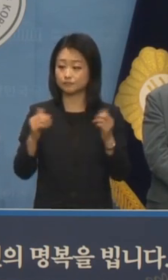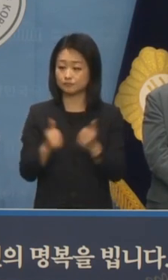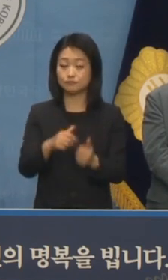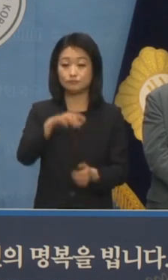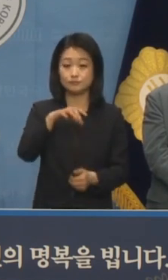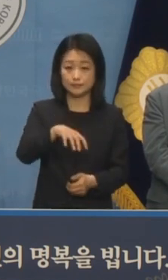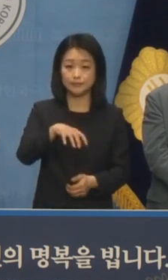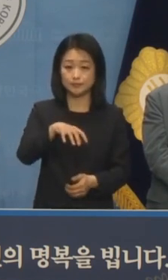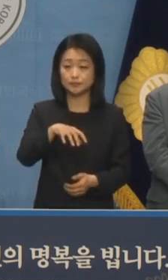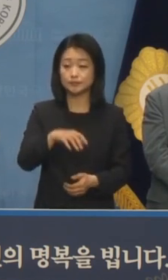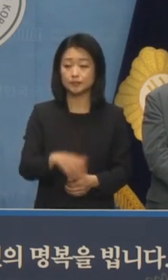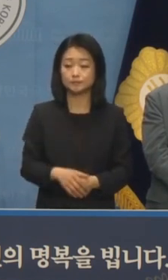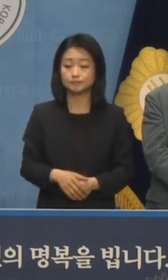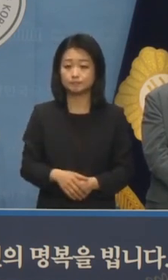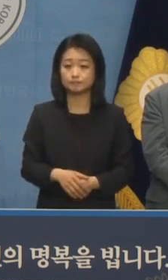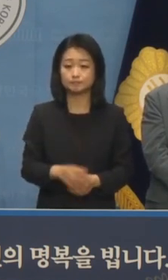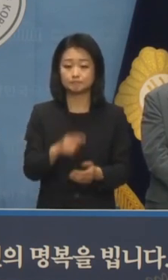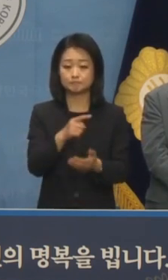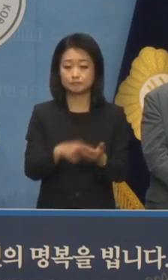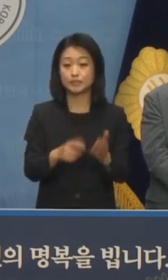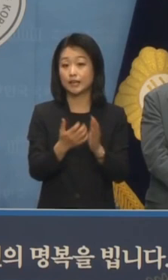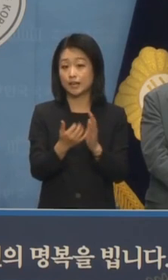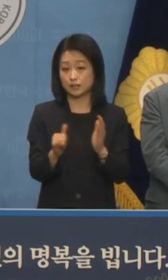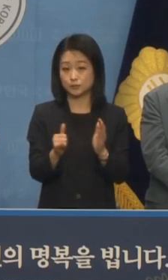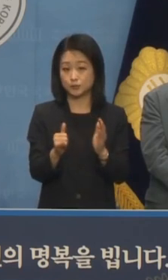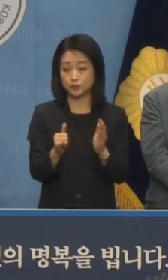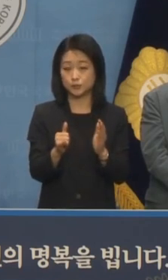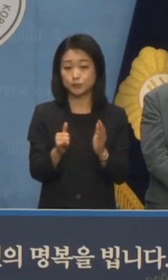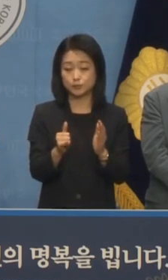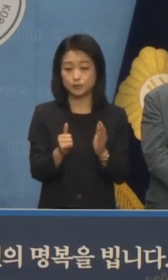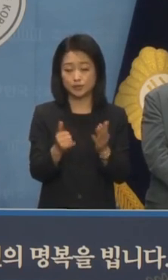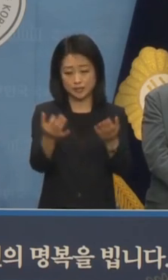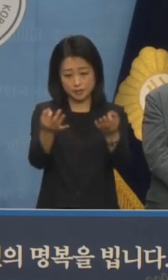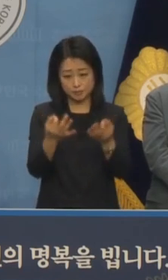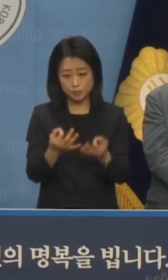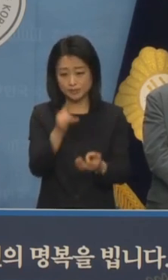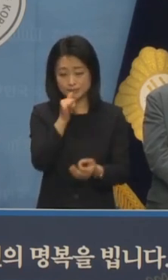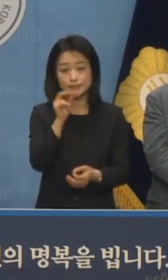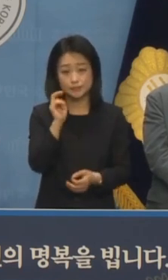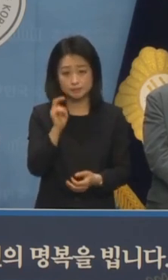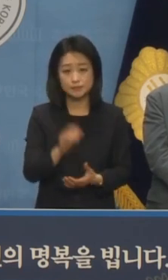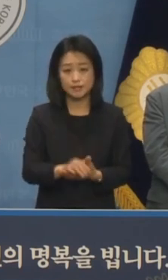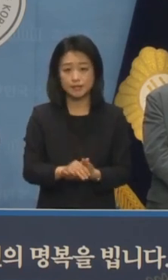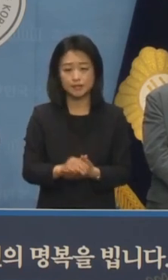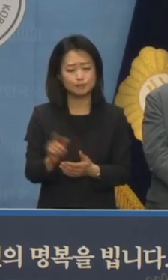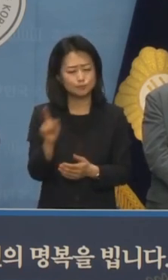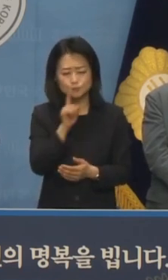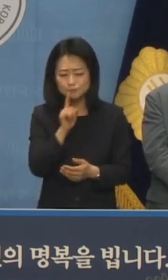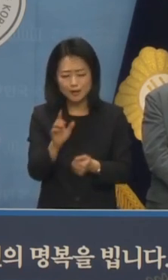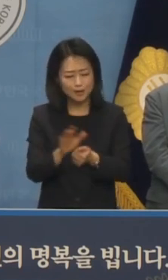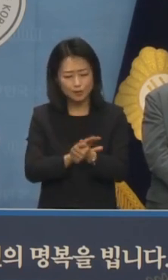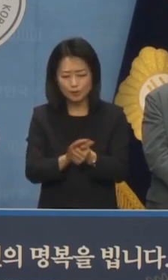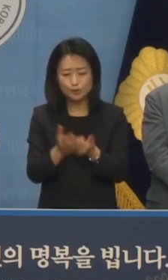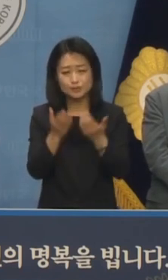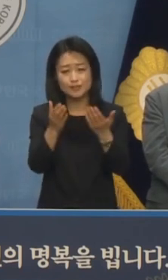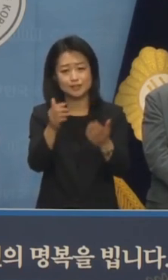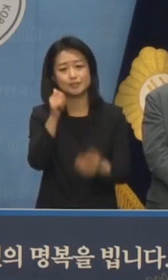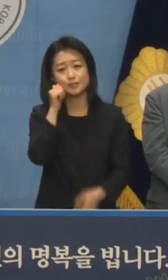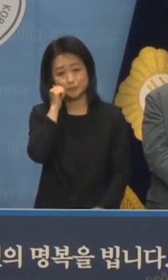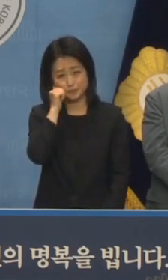기자회견을 아마 유가족분들이 보고 계실 겁니다. 어떠한 말로도 위로가 되지 않는다는 것을 잘 알고